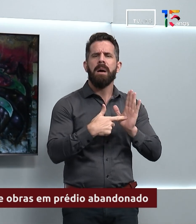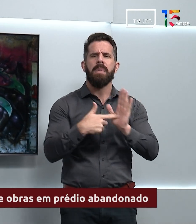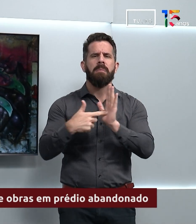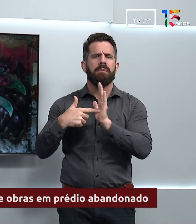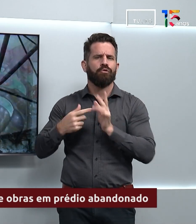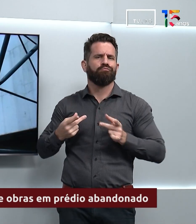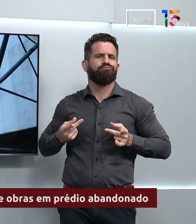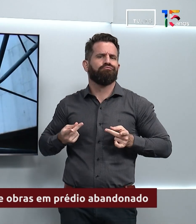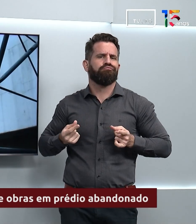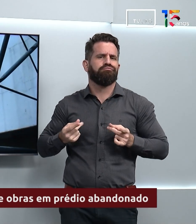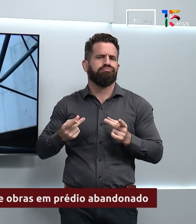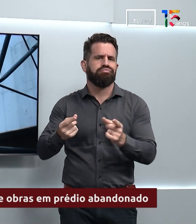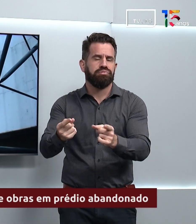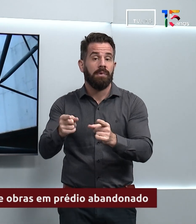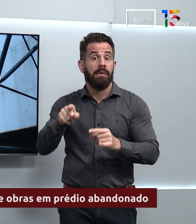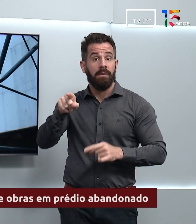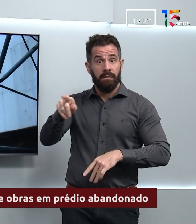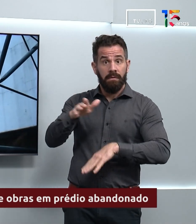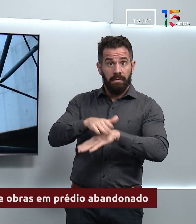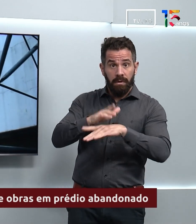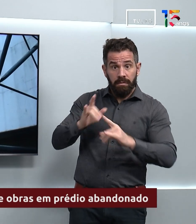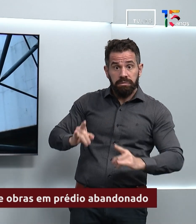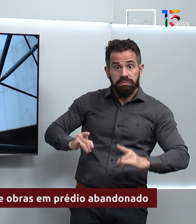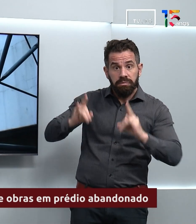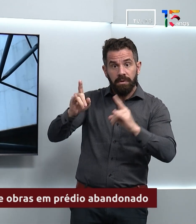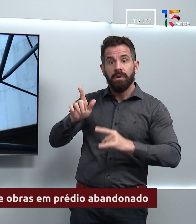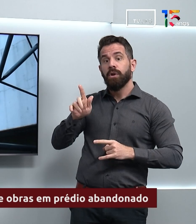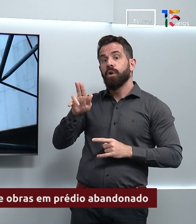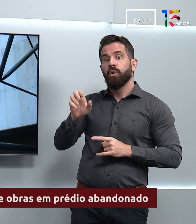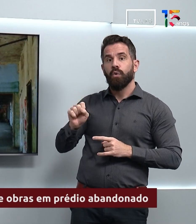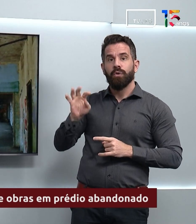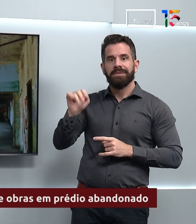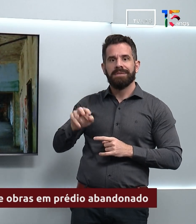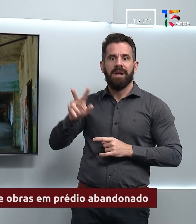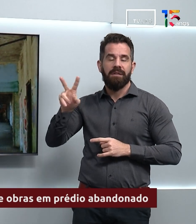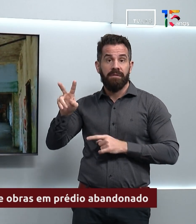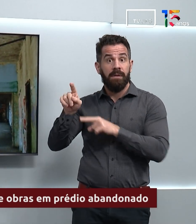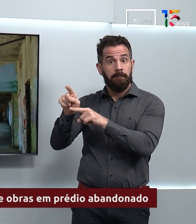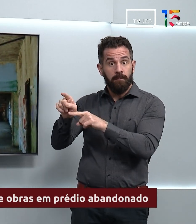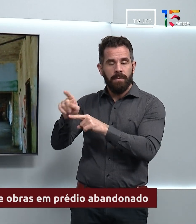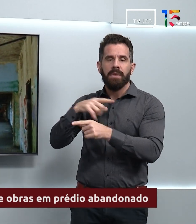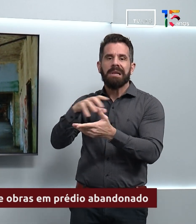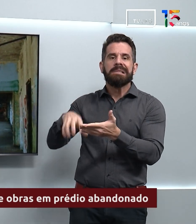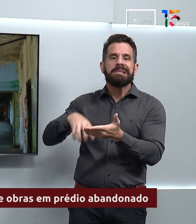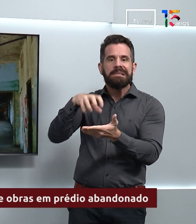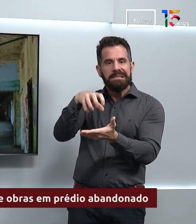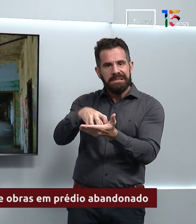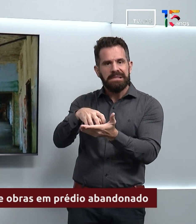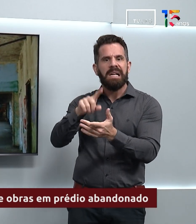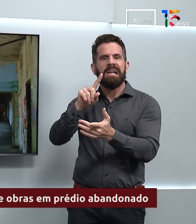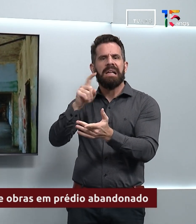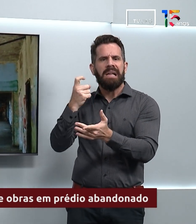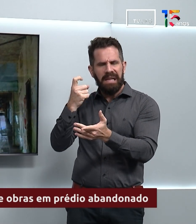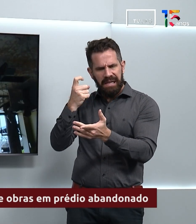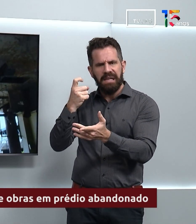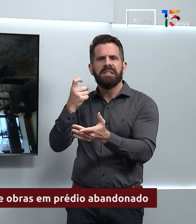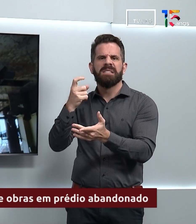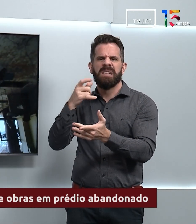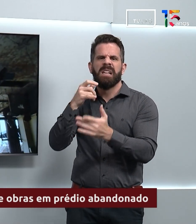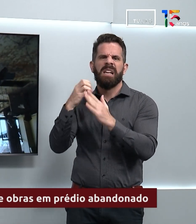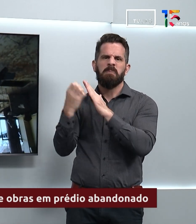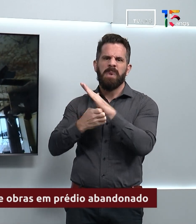temporárias, presentes no prédio arquitetado por Gustav Ritter, que foi sede da antiga Central de Energia de Goiás e